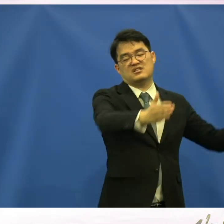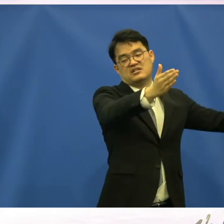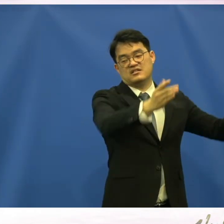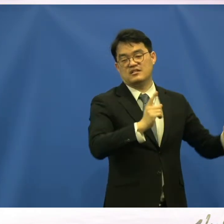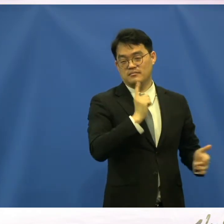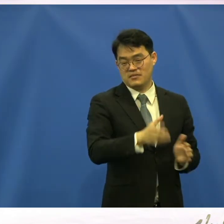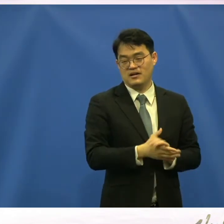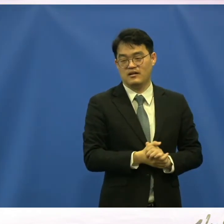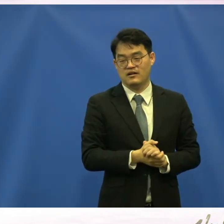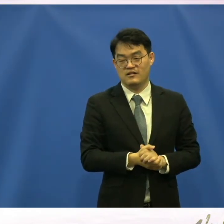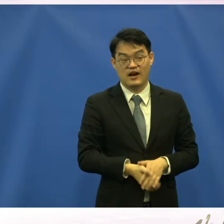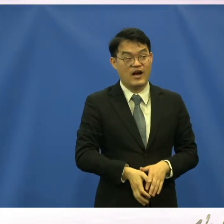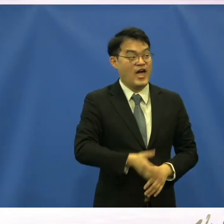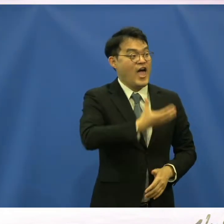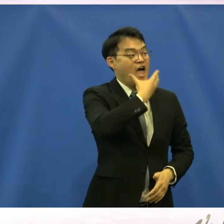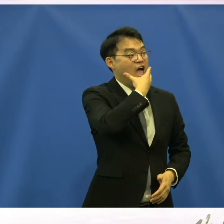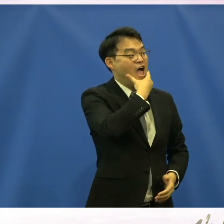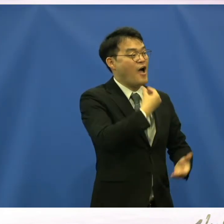도망갑니다.